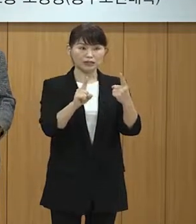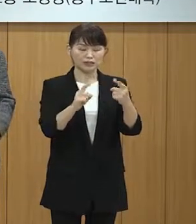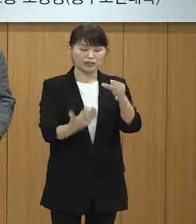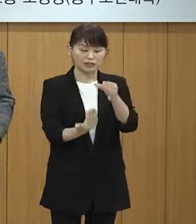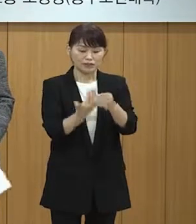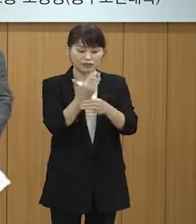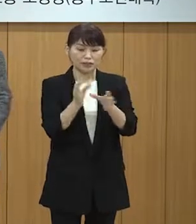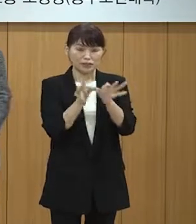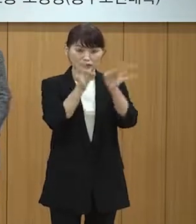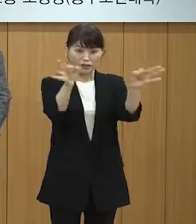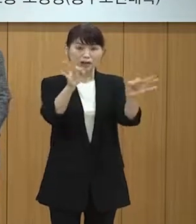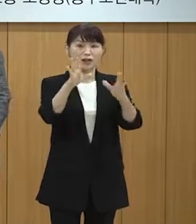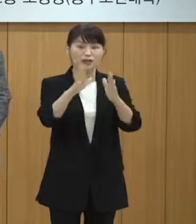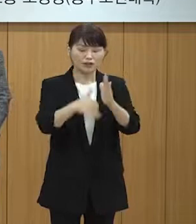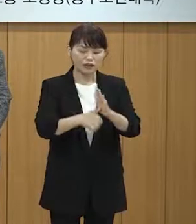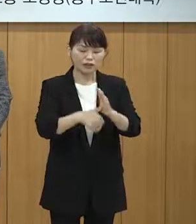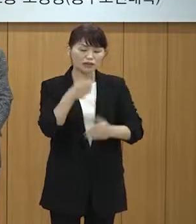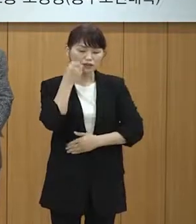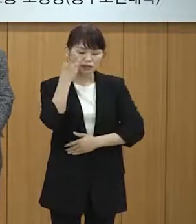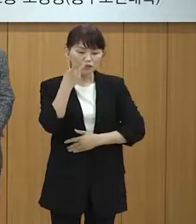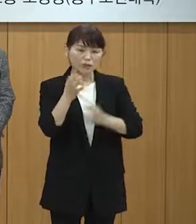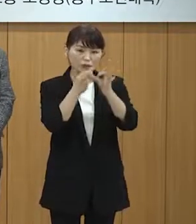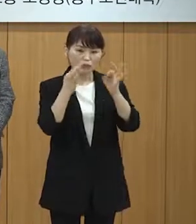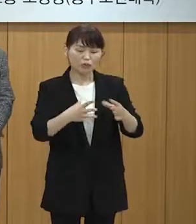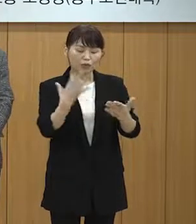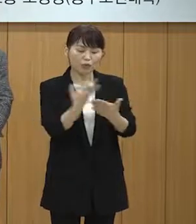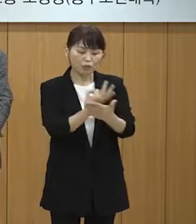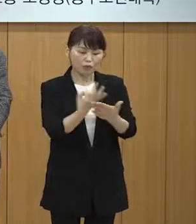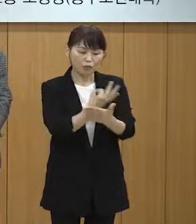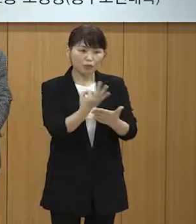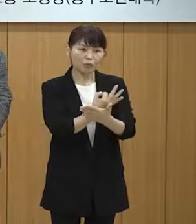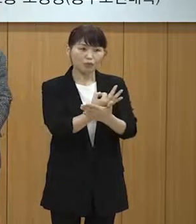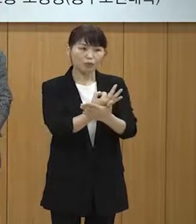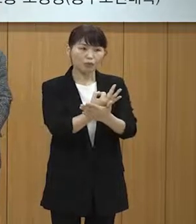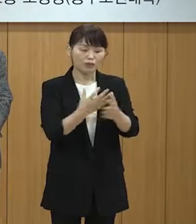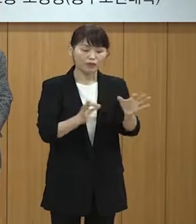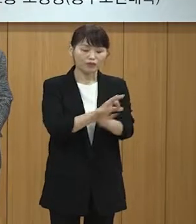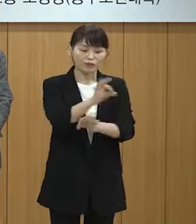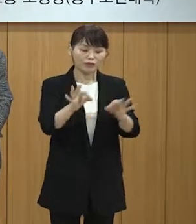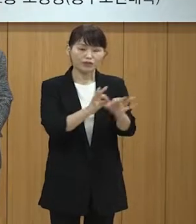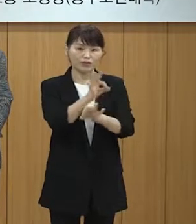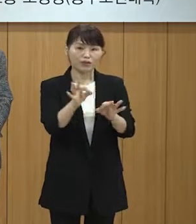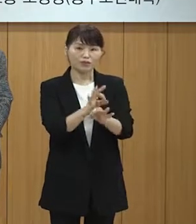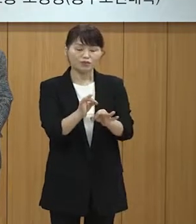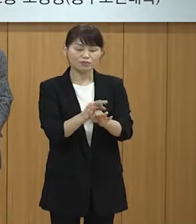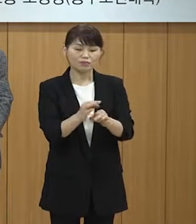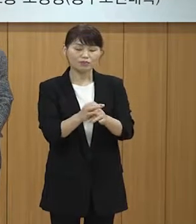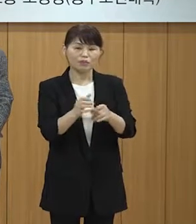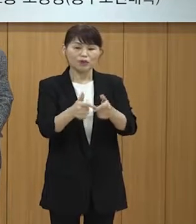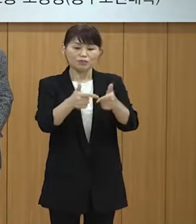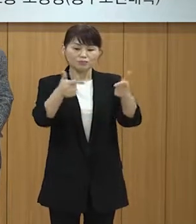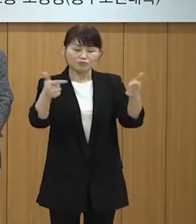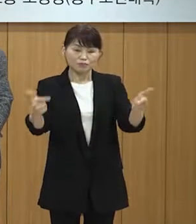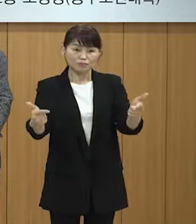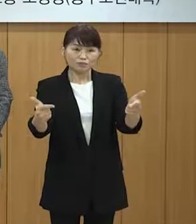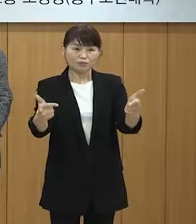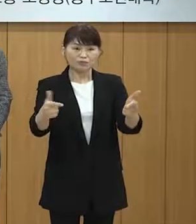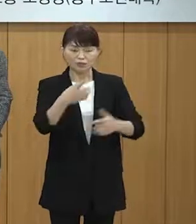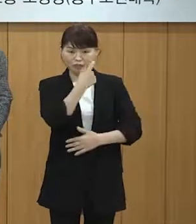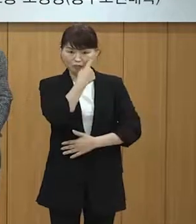결과 3개월간 지역화폐 매출이 1차 재난기본소득 지급 시